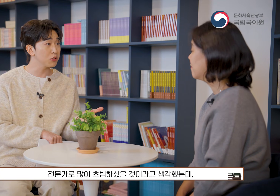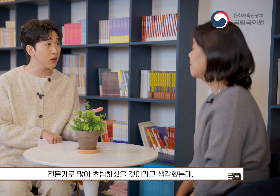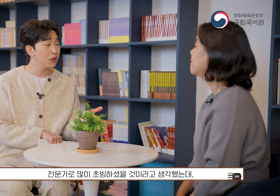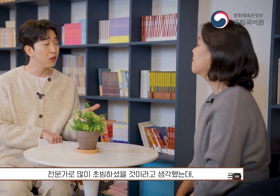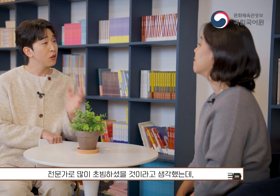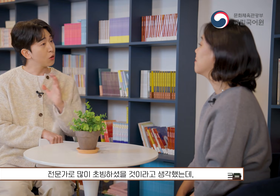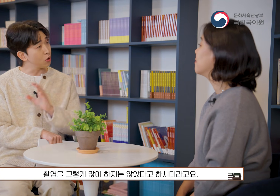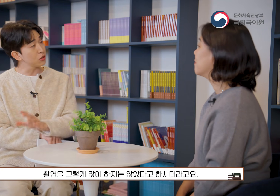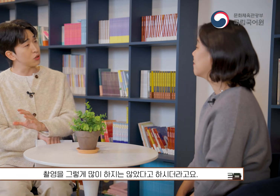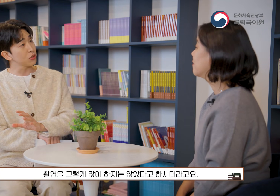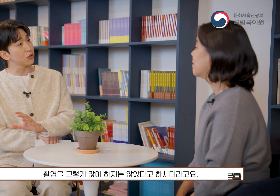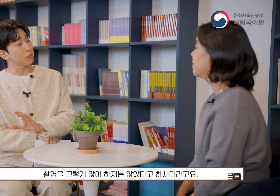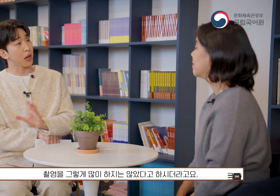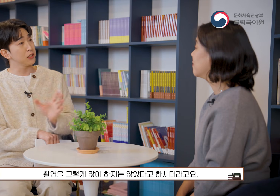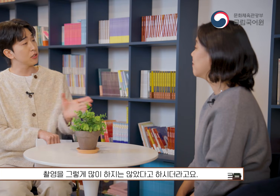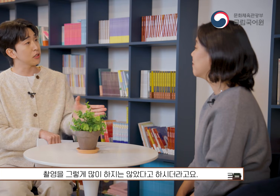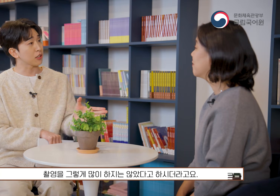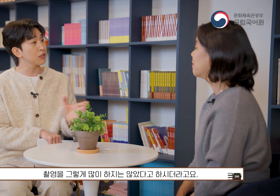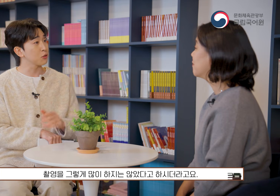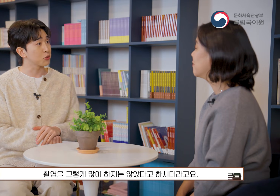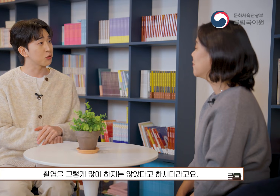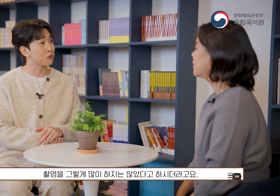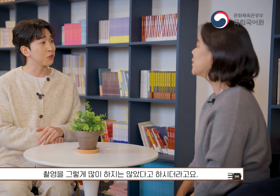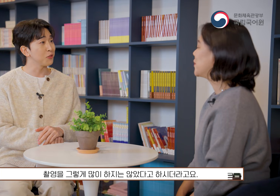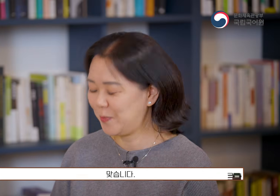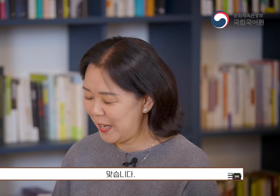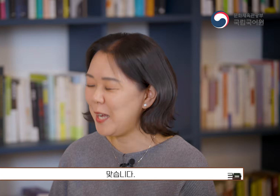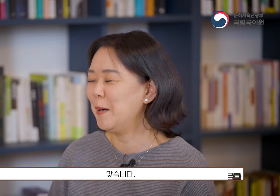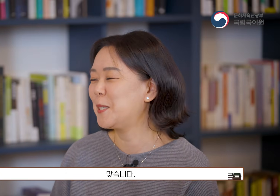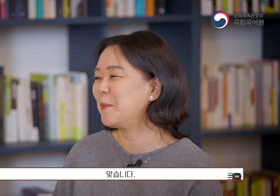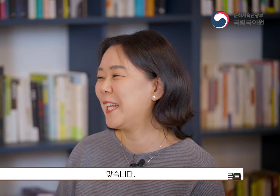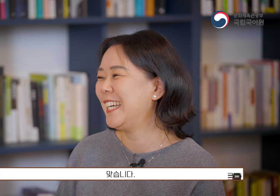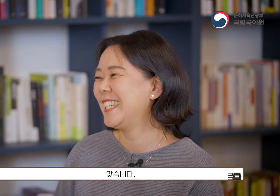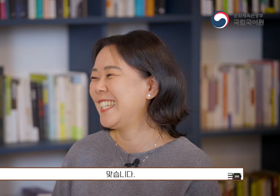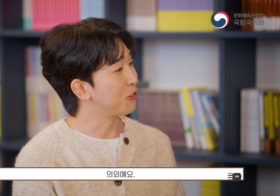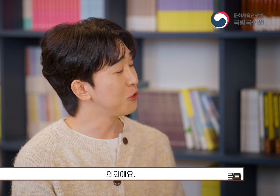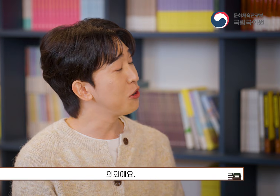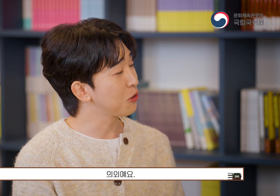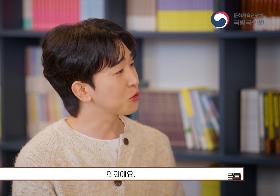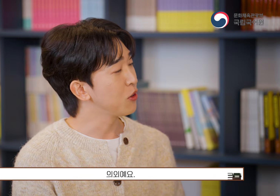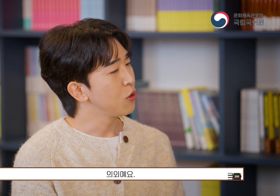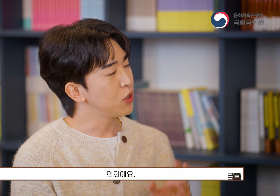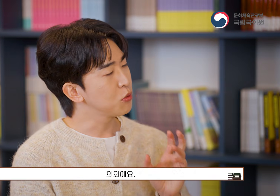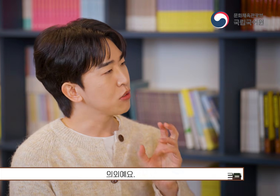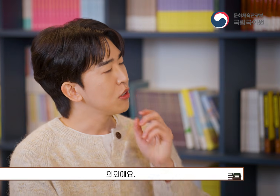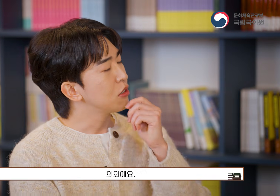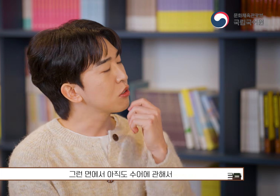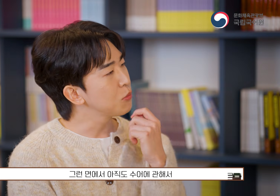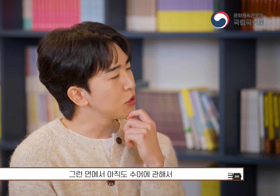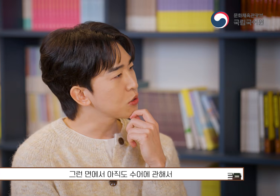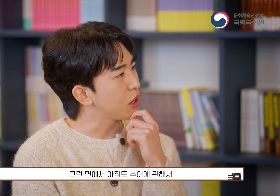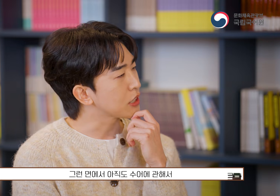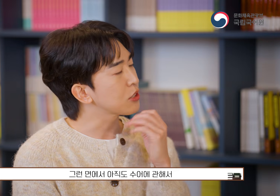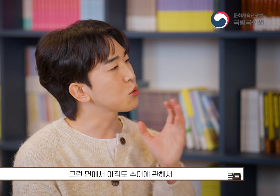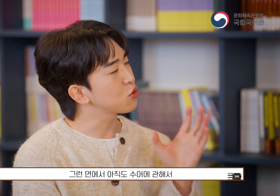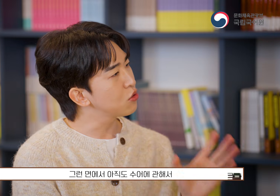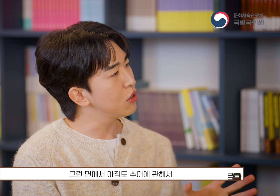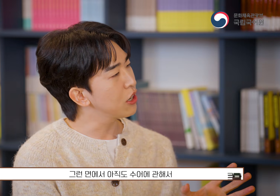싶었는데 콘텐츠 촬영 그렇게 많이 하진 않았다고 그러시더라고요. 네, 맞습니다. 왜요? 왜냐면 그런 면에서 아직도 수어에 관해서